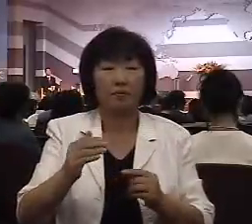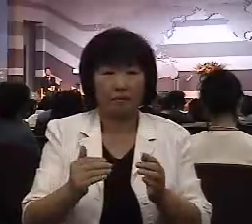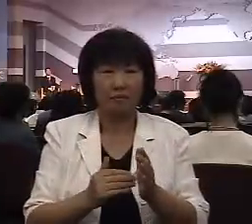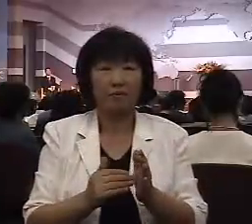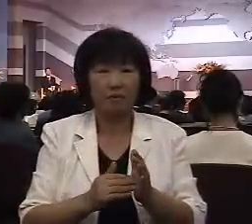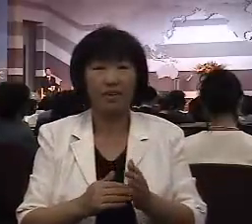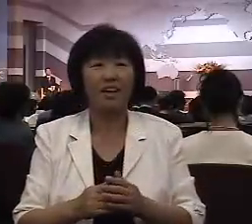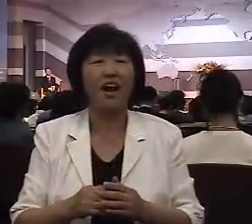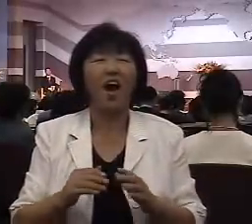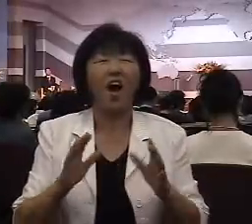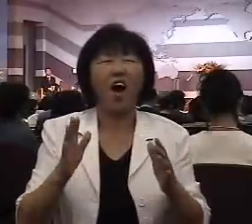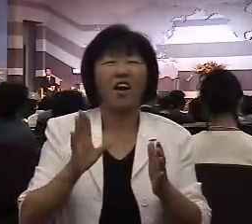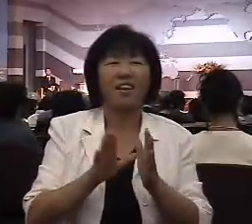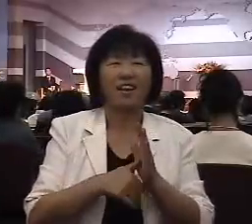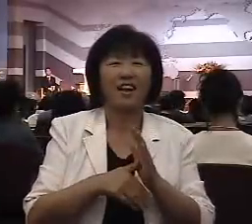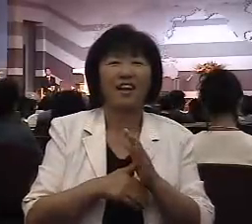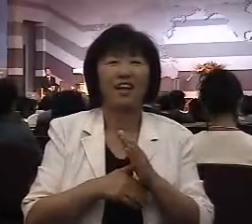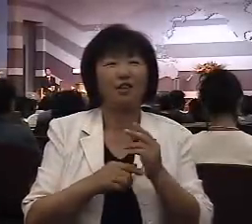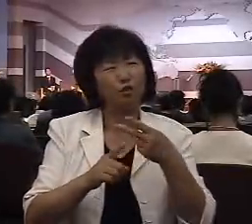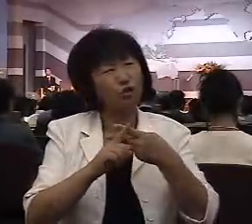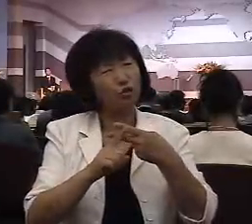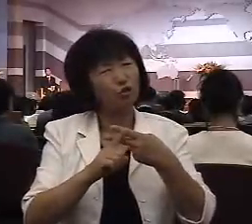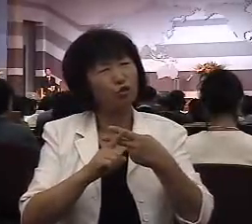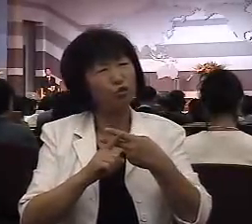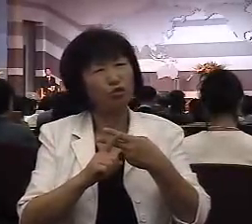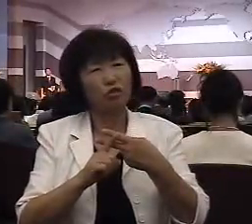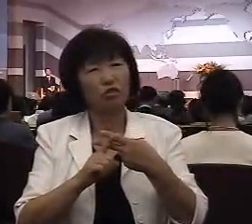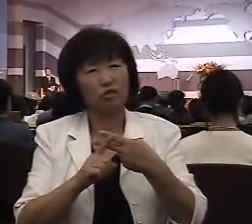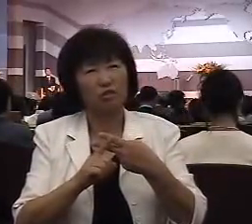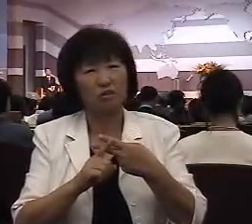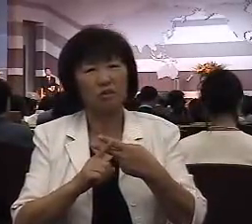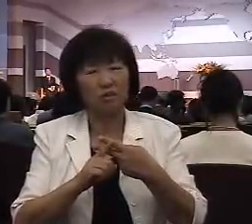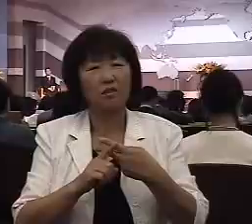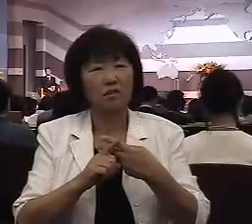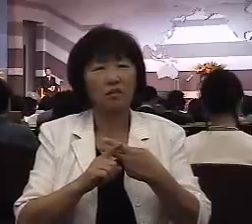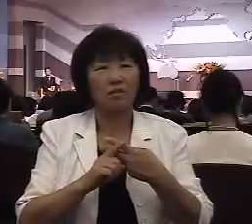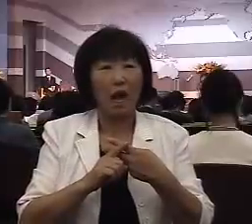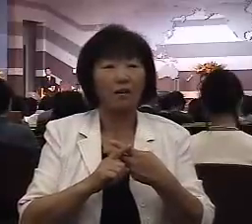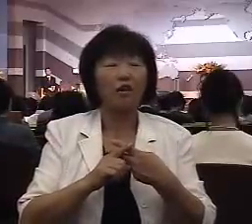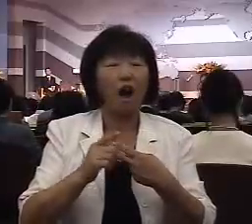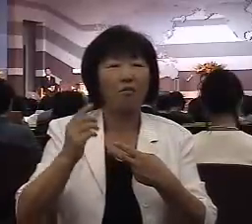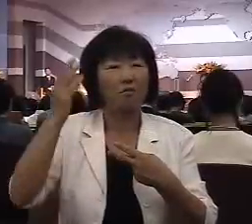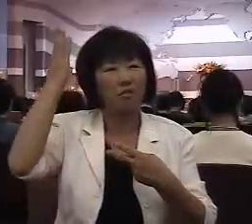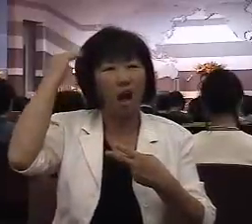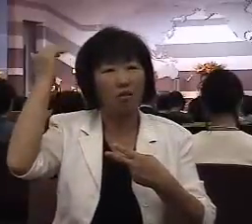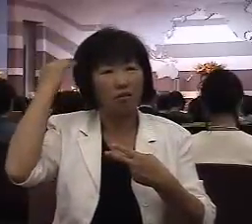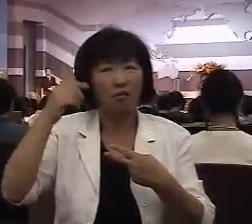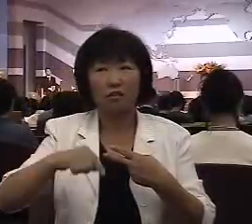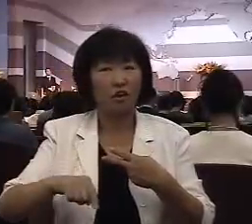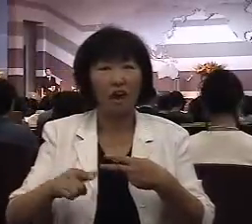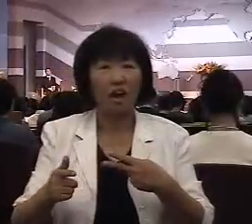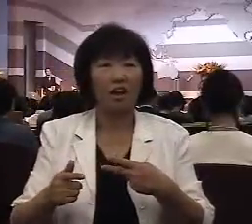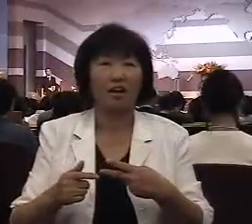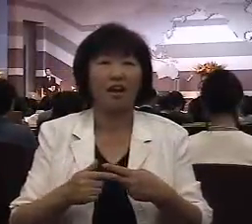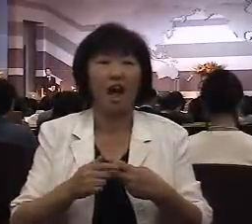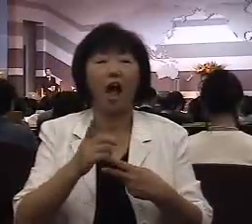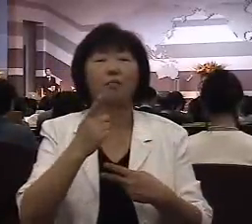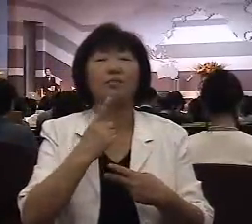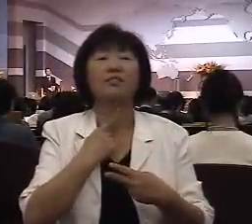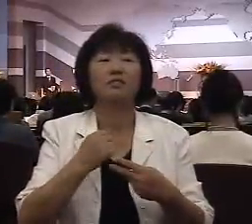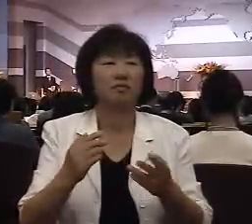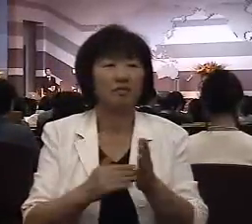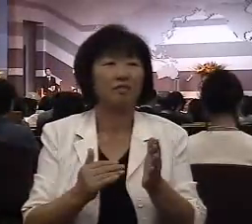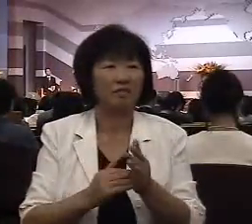되니까 받기 원하시는 분들 6월 21일에 오후 7시 은혜 채플에 꼭 와주셔야 되고 누가 자격이 되는가